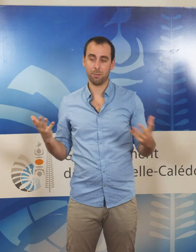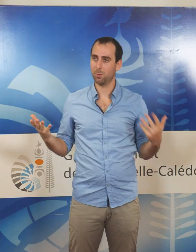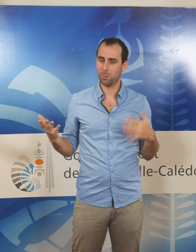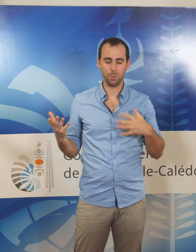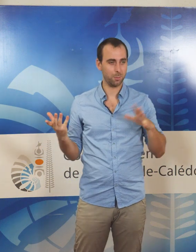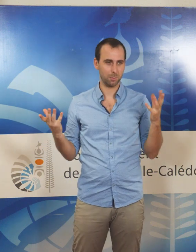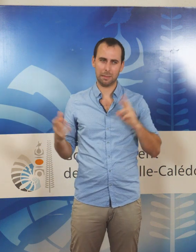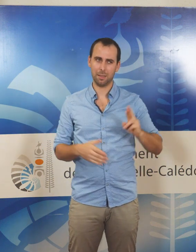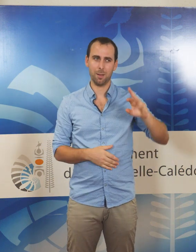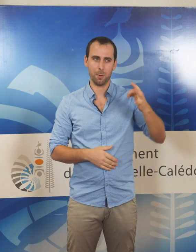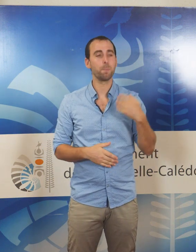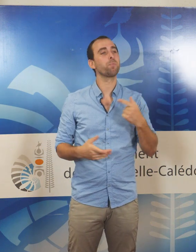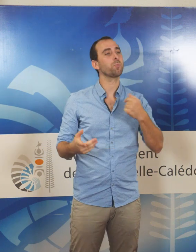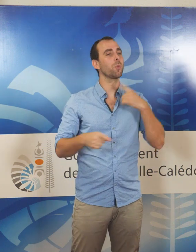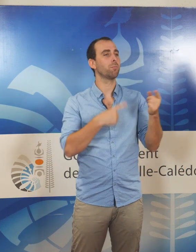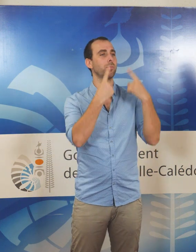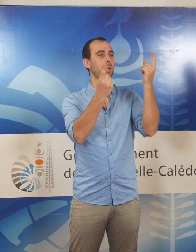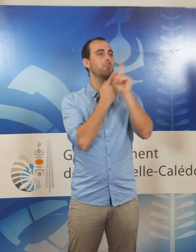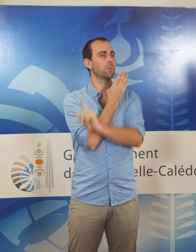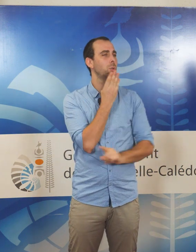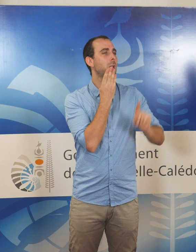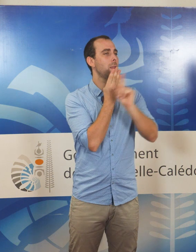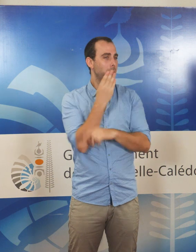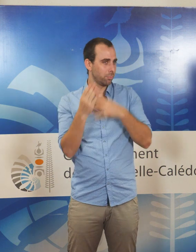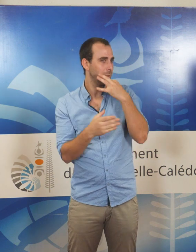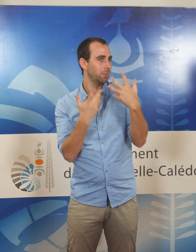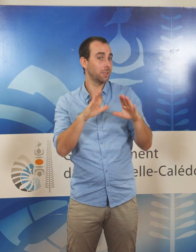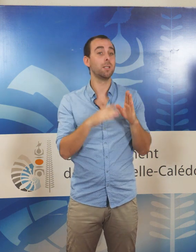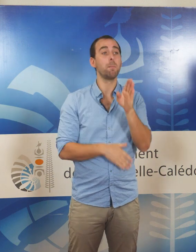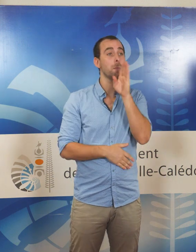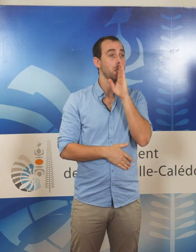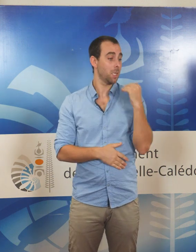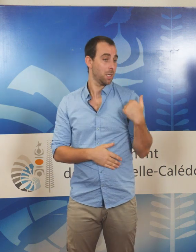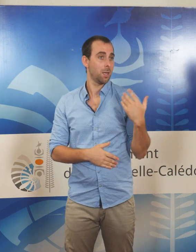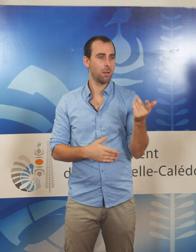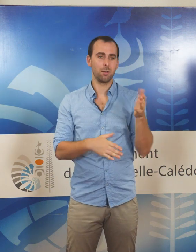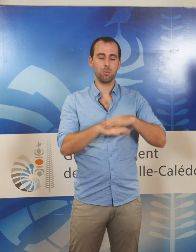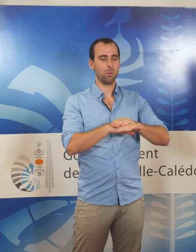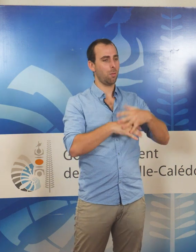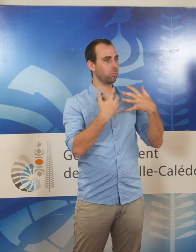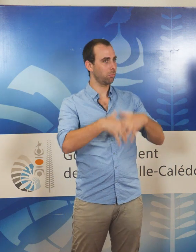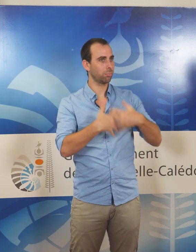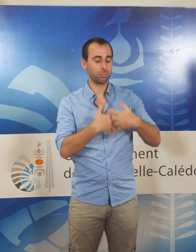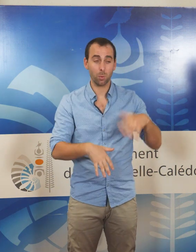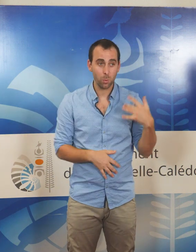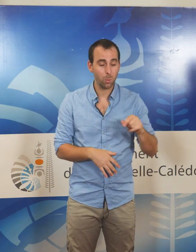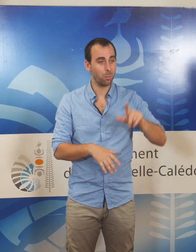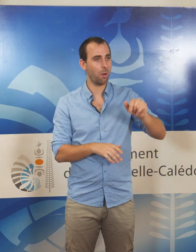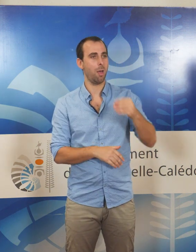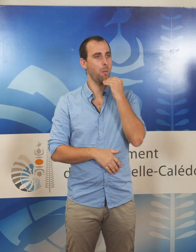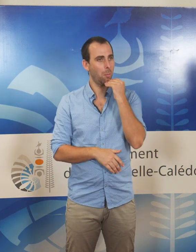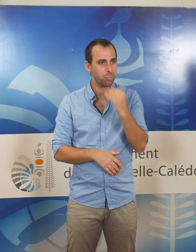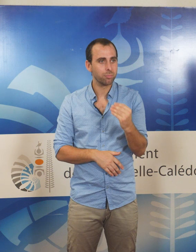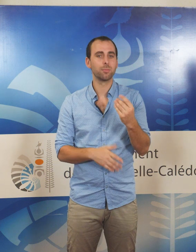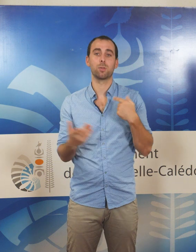a des distributeurs, je suis allée, comme je vous le disais, à Jules Garnier ce midi, qui a une énorme machine. Hein, donc on est allé voir également avec